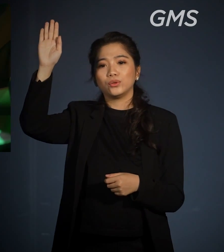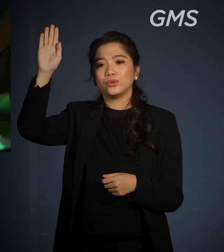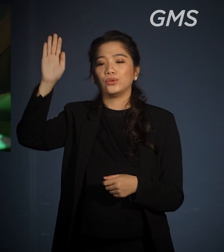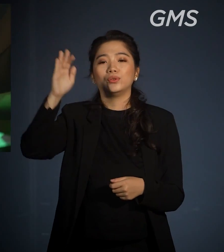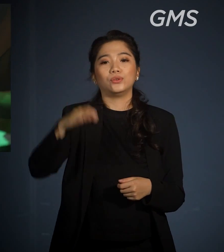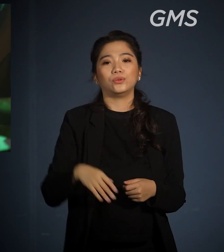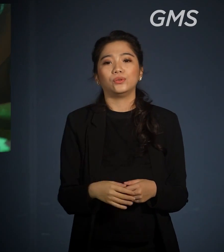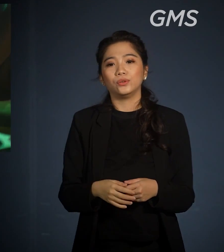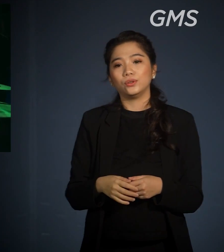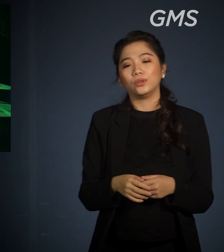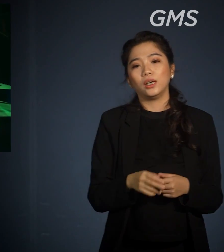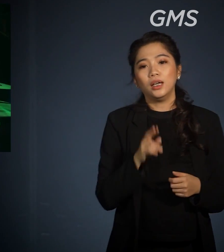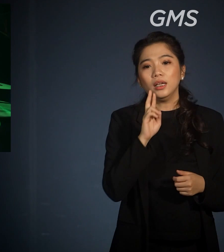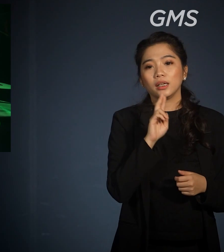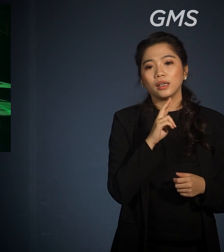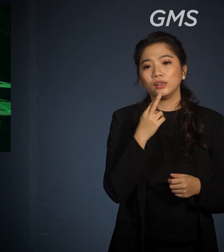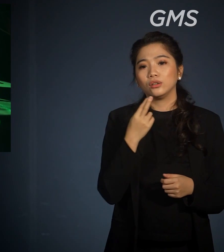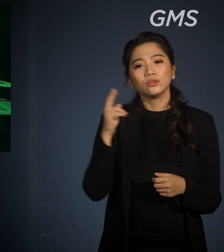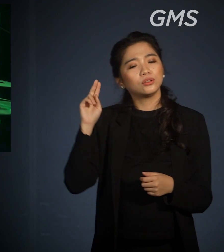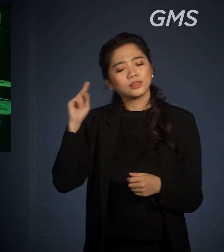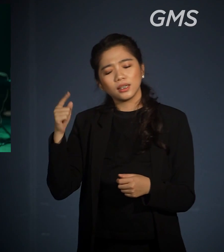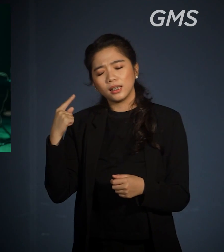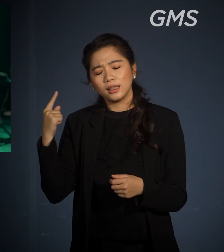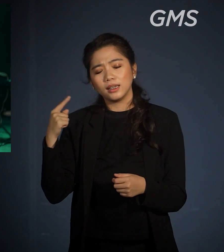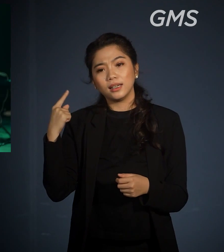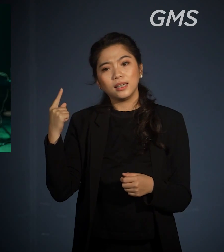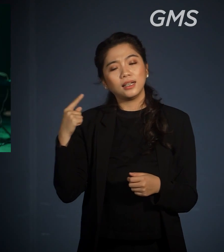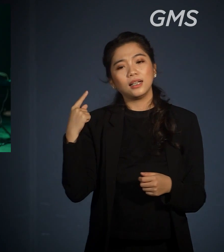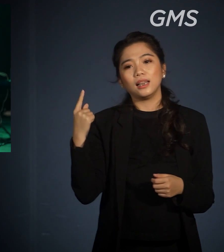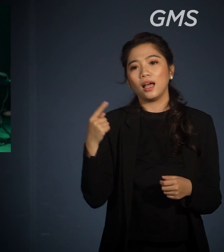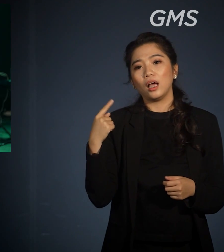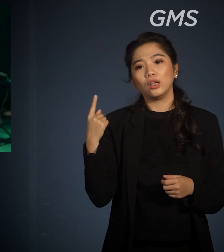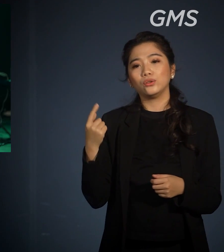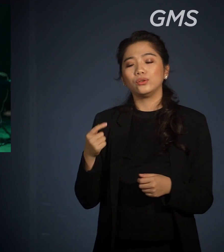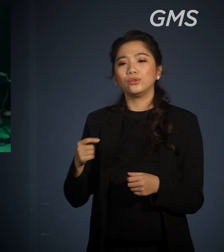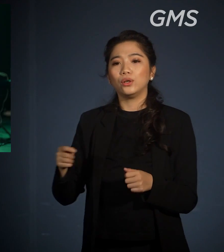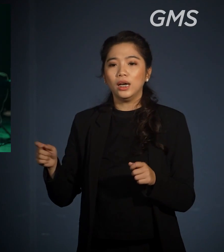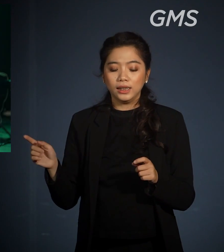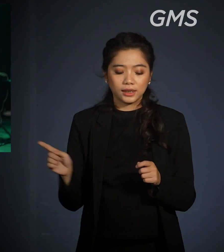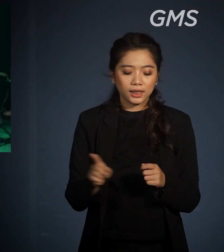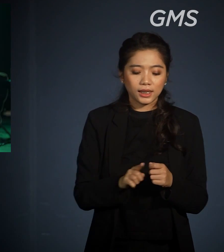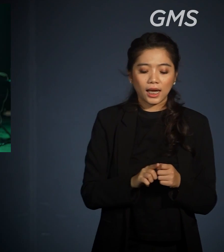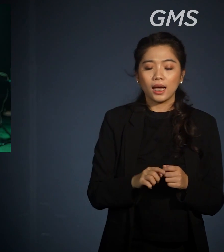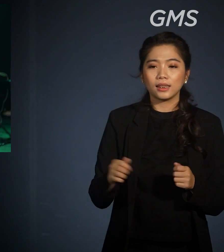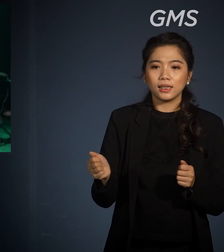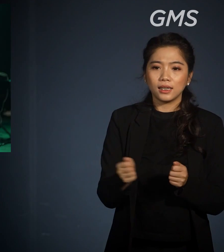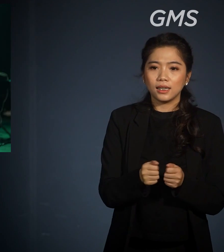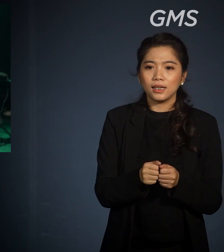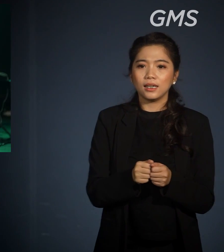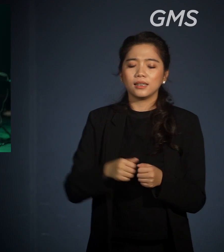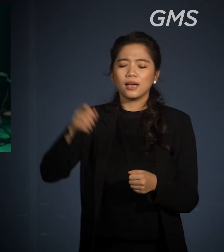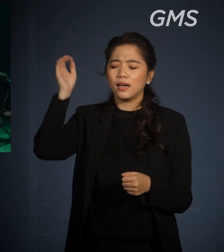urapan-Mu. Rindu selalu dekat